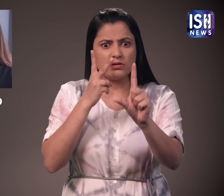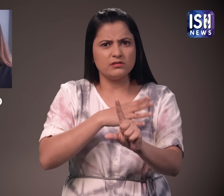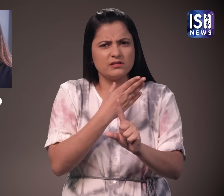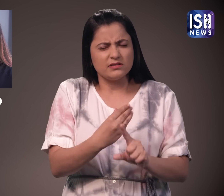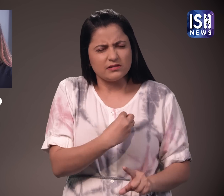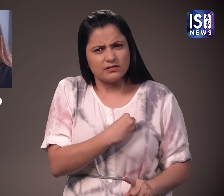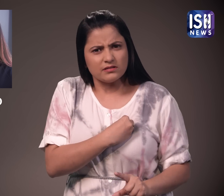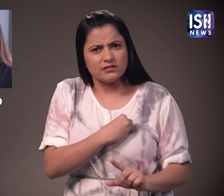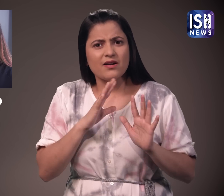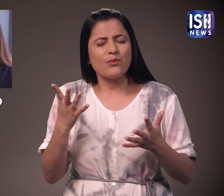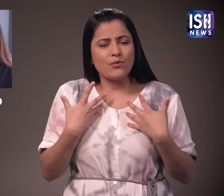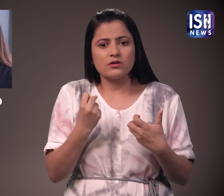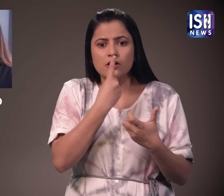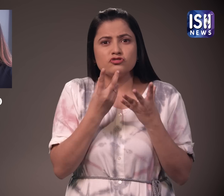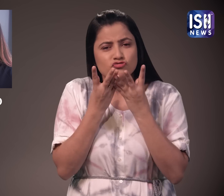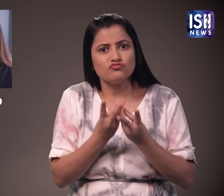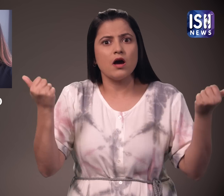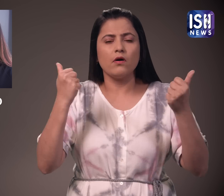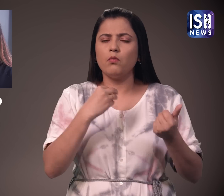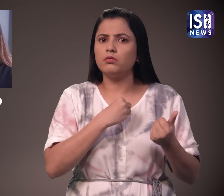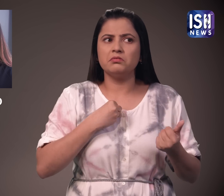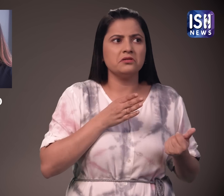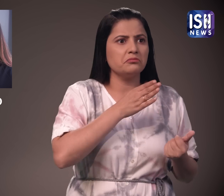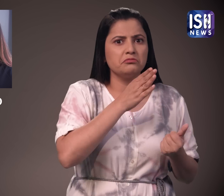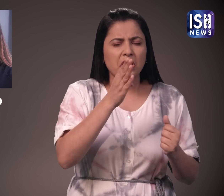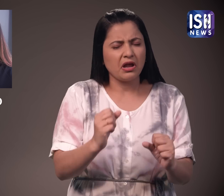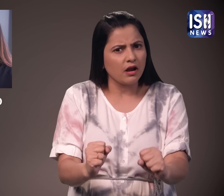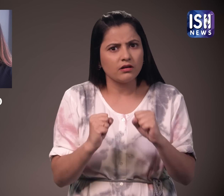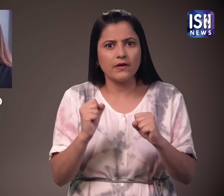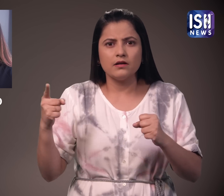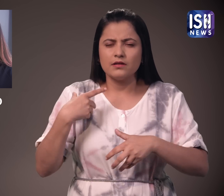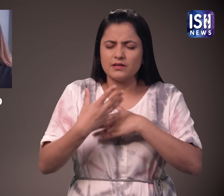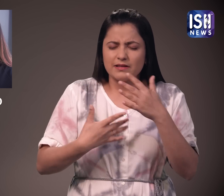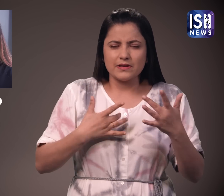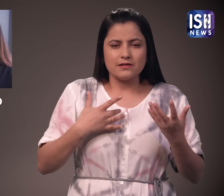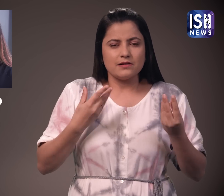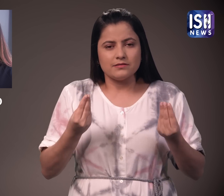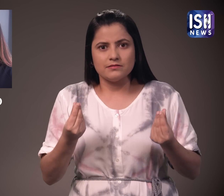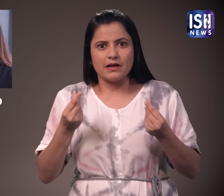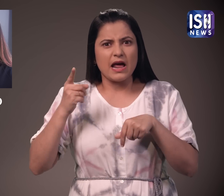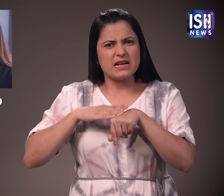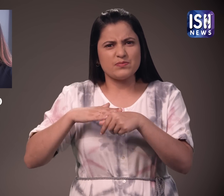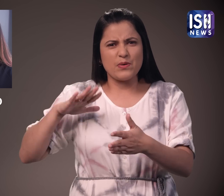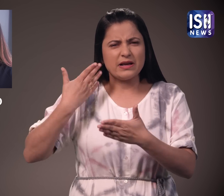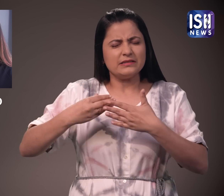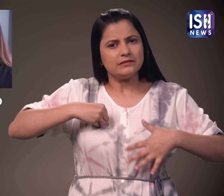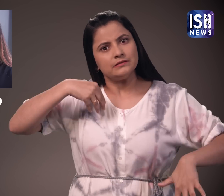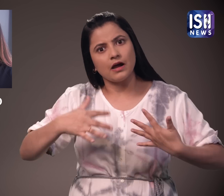पीड तही और अपना चेहरा फिर से बनाने चाहती थी लेकिन कोई भी डॉक्टर बदत नहीं कर पाया उसने बहुत कुछ साहा था